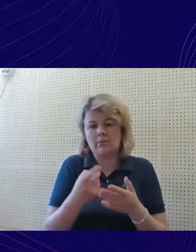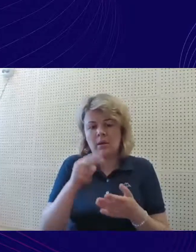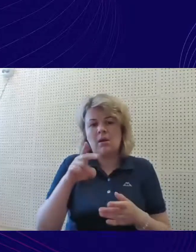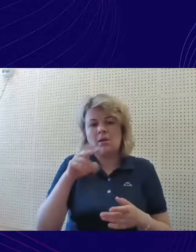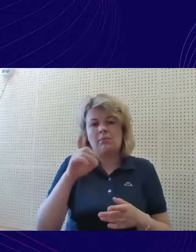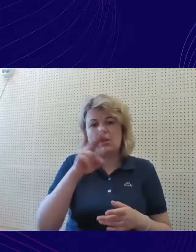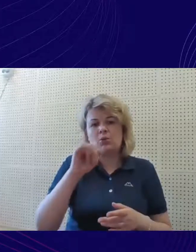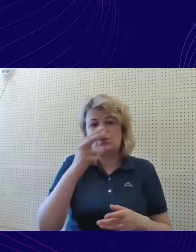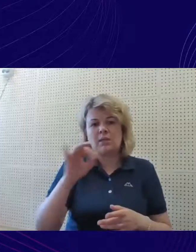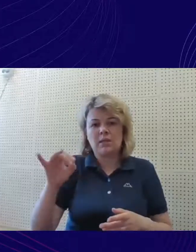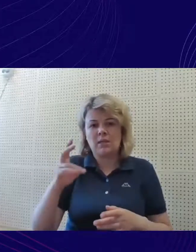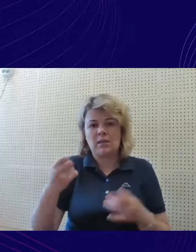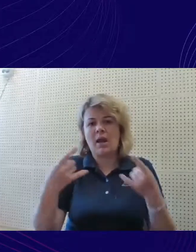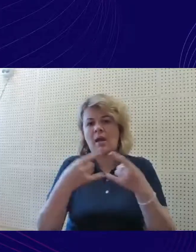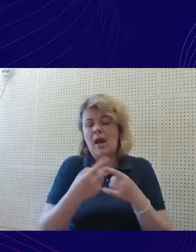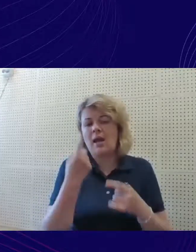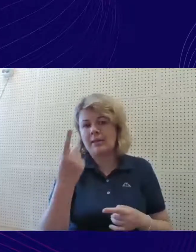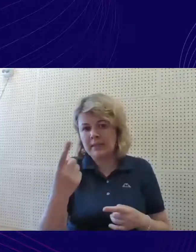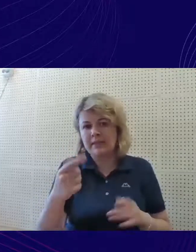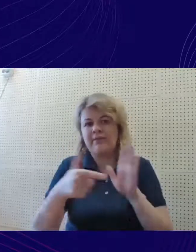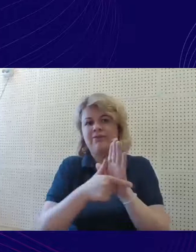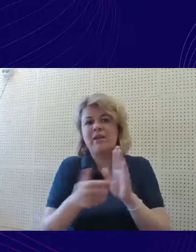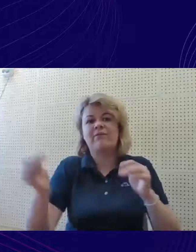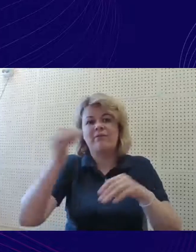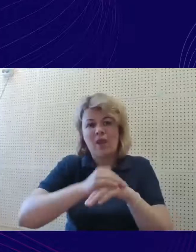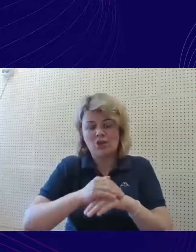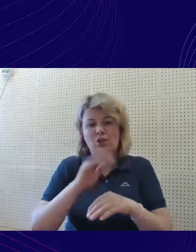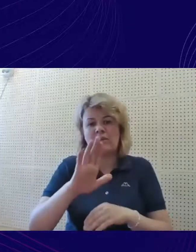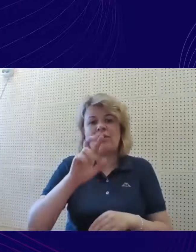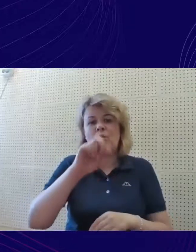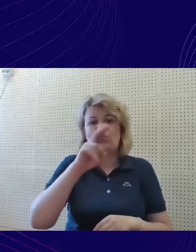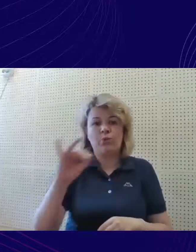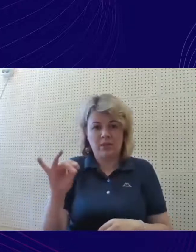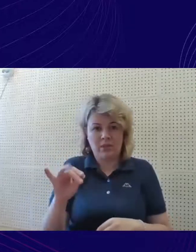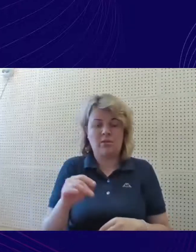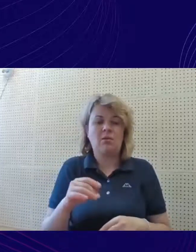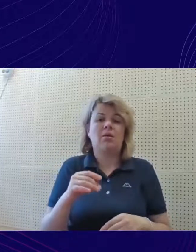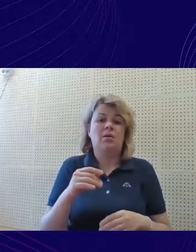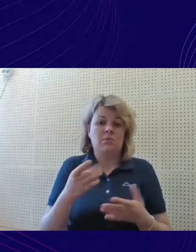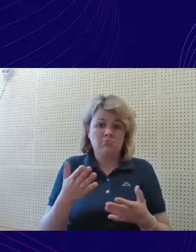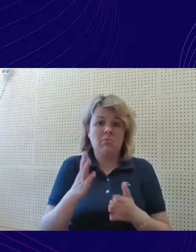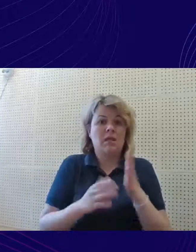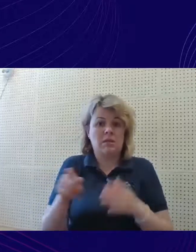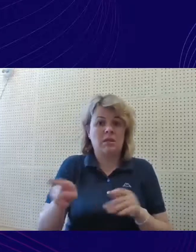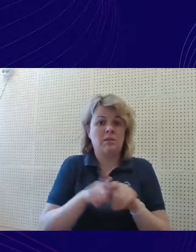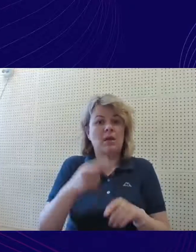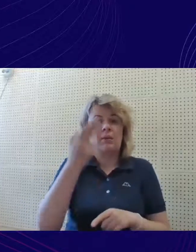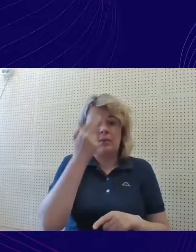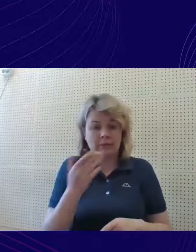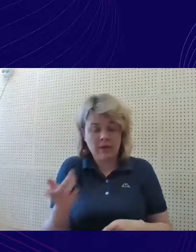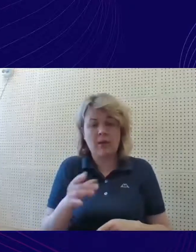в 7 часов вечера в будний день, то делать проект, который будет